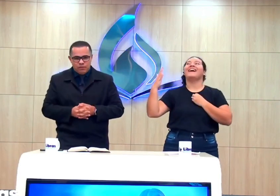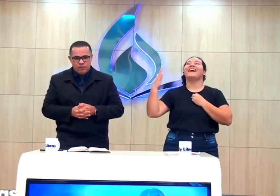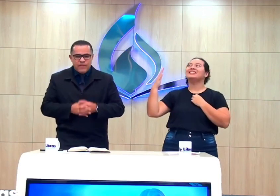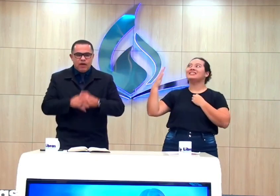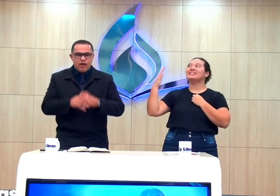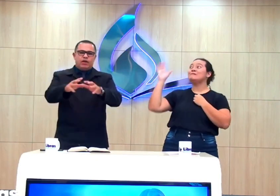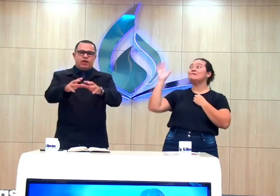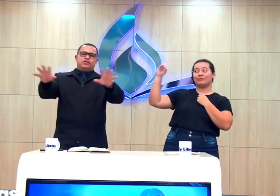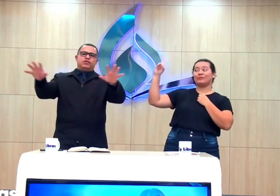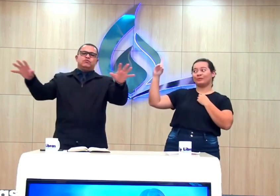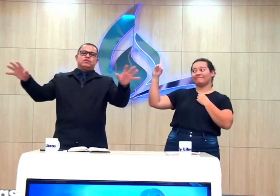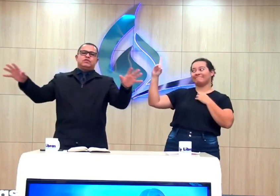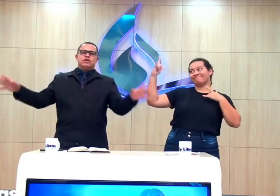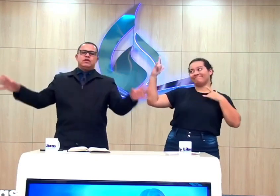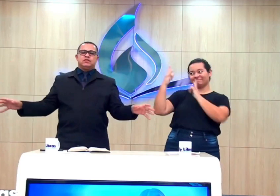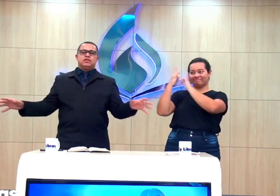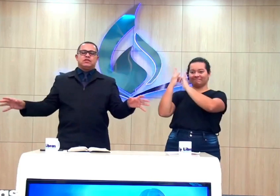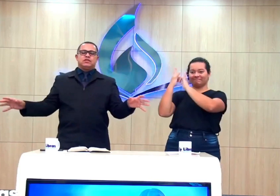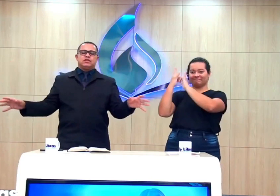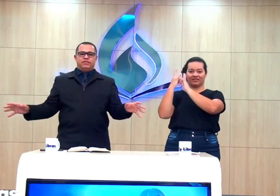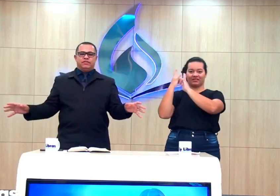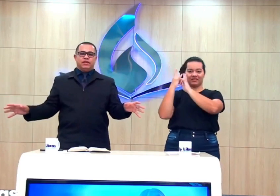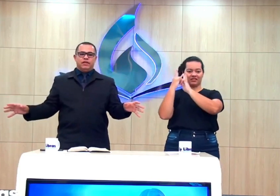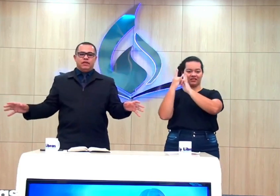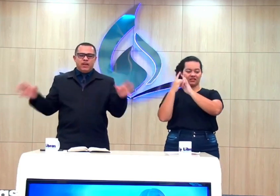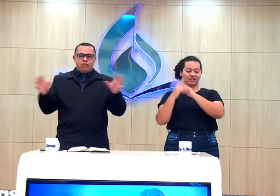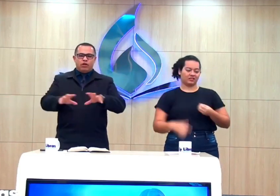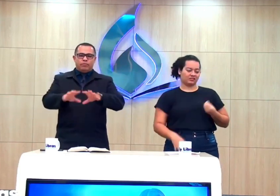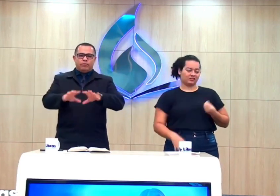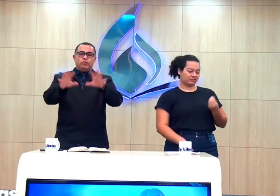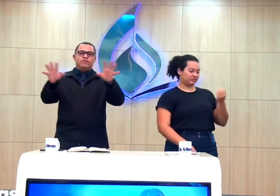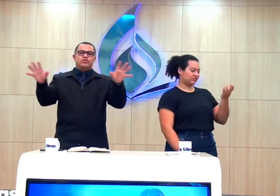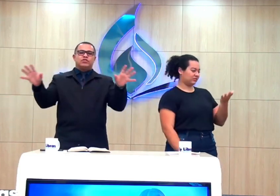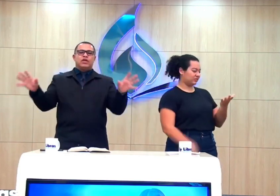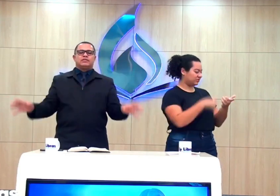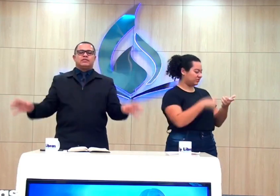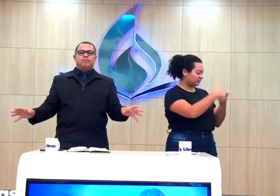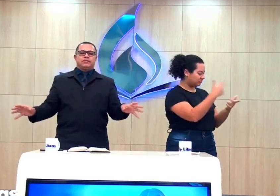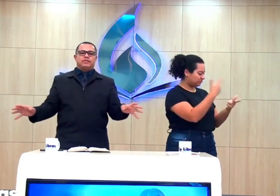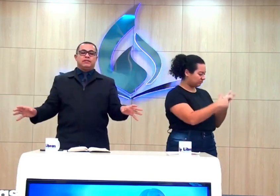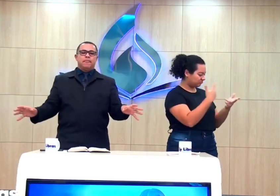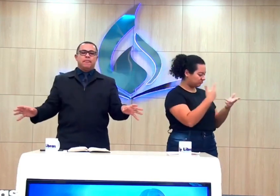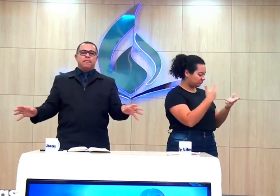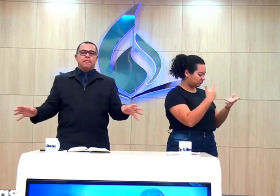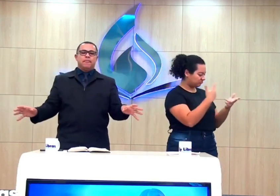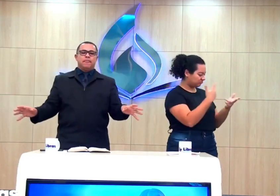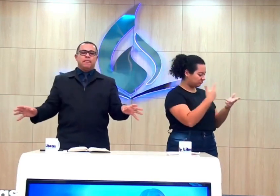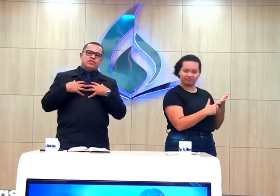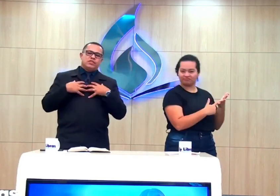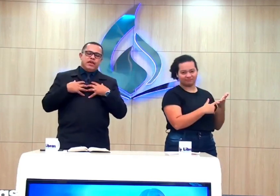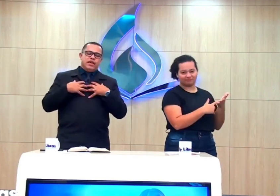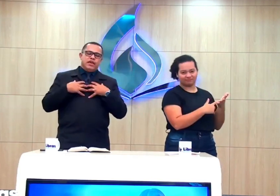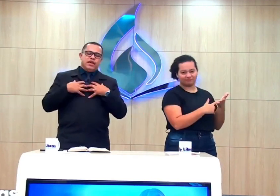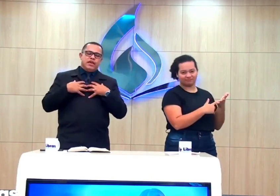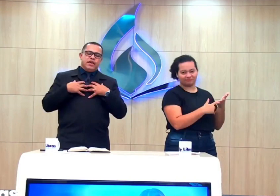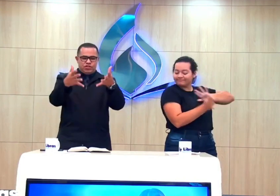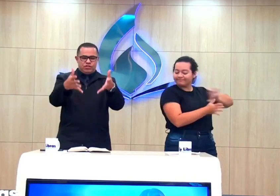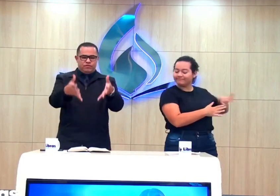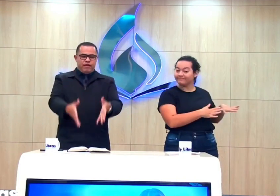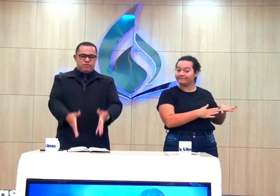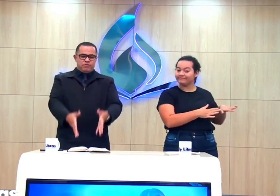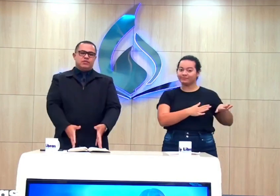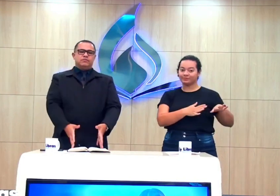não. Não olhe para as circunstâncias da sua vida. Não olhe para o que você está passando, porque nós,